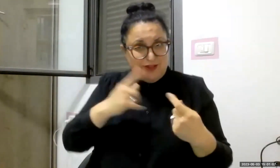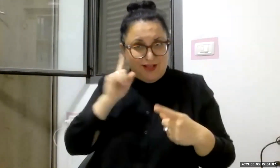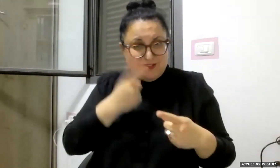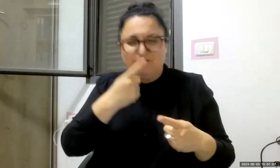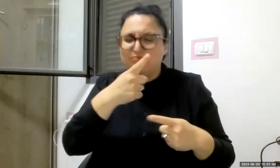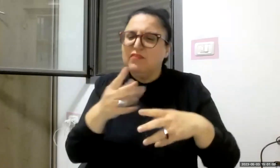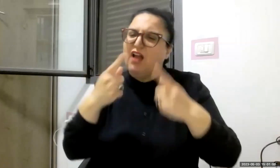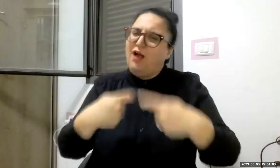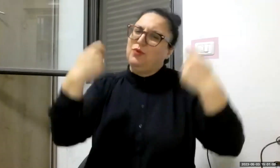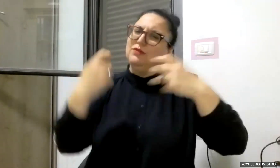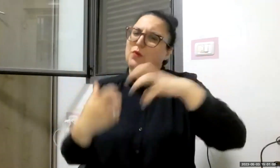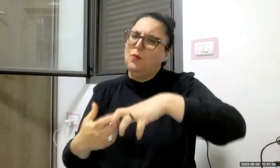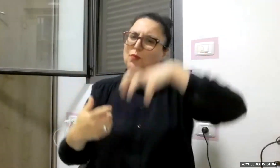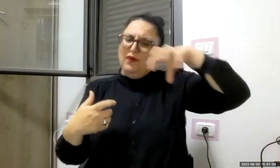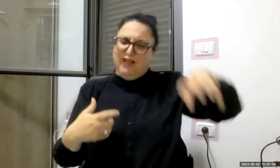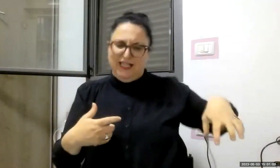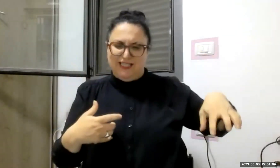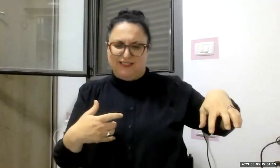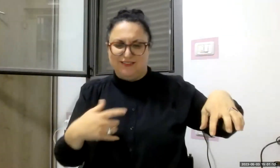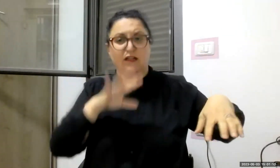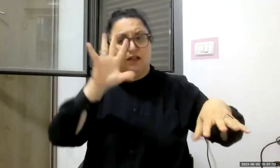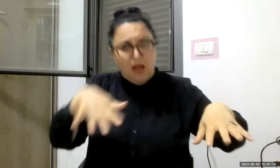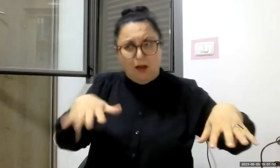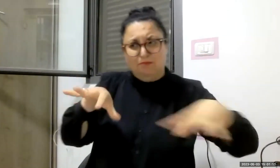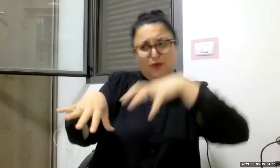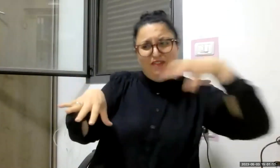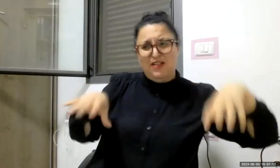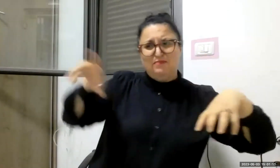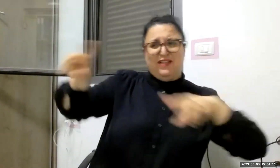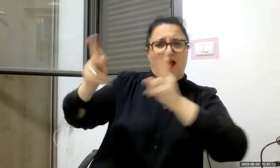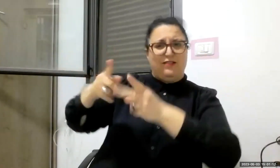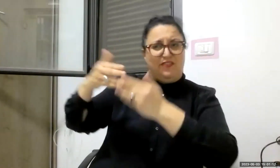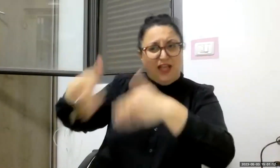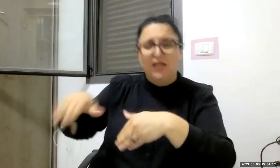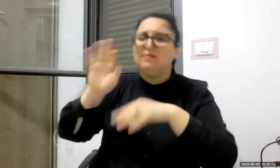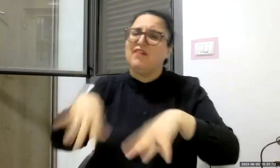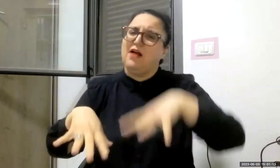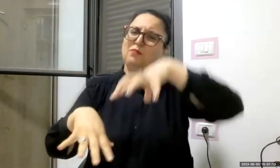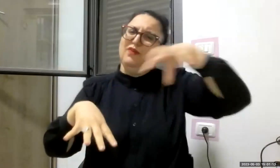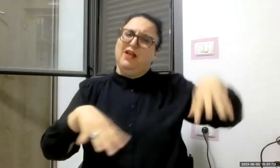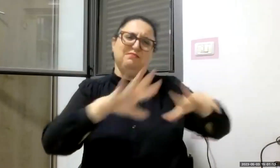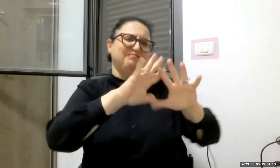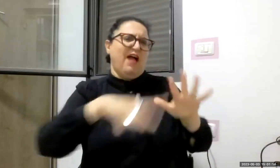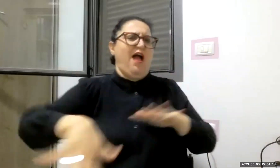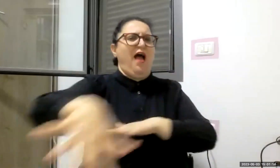בתרבות החרשים, זו תרבות מופרדת. היא גם מופרדת מקהילת הנכים, אבל גם